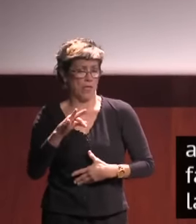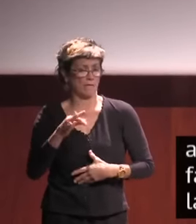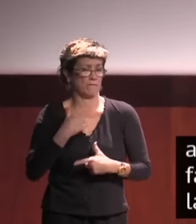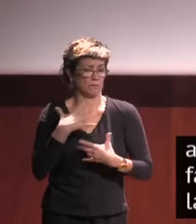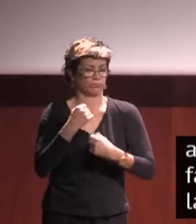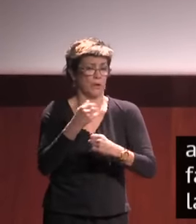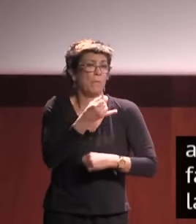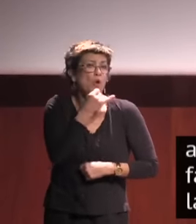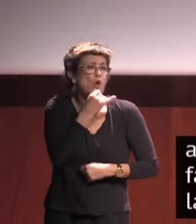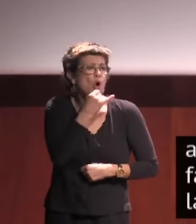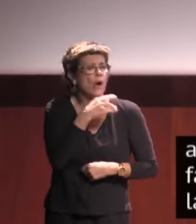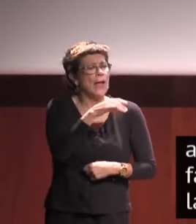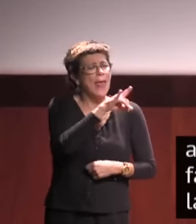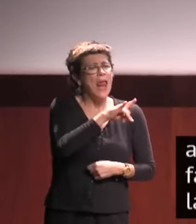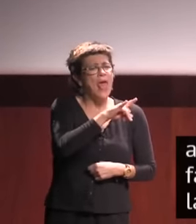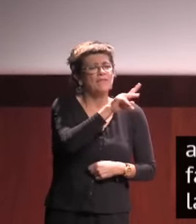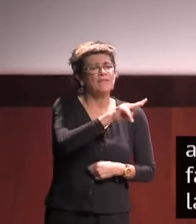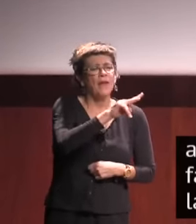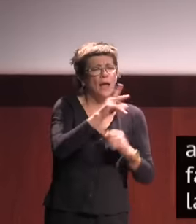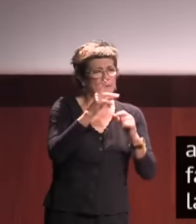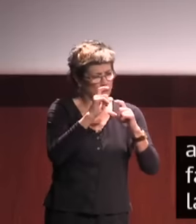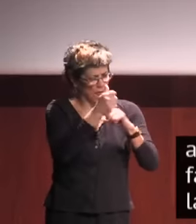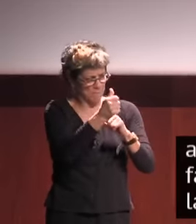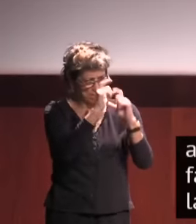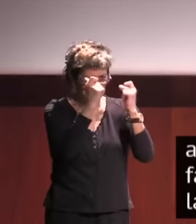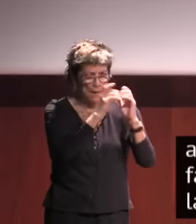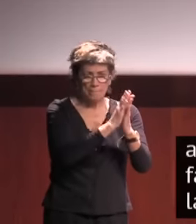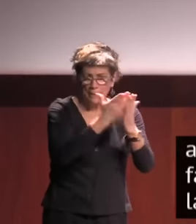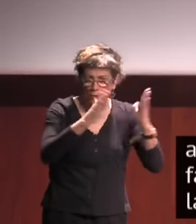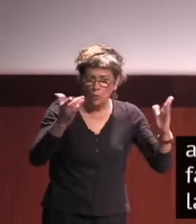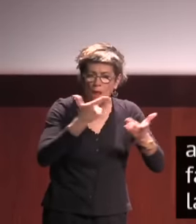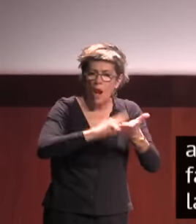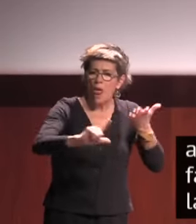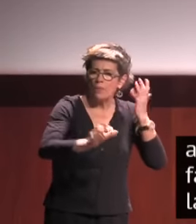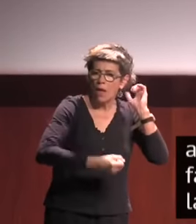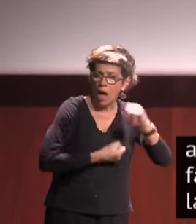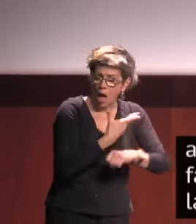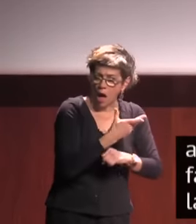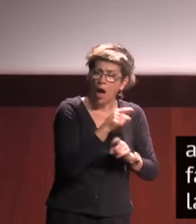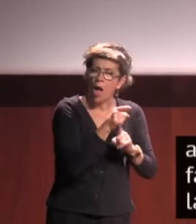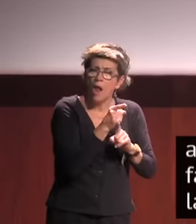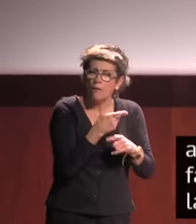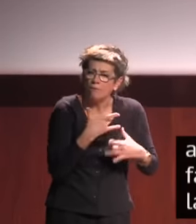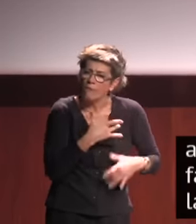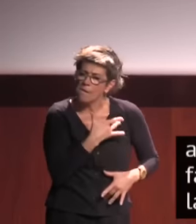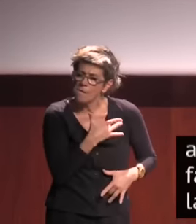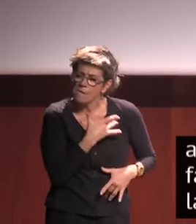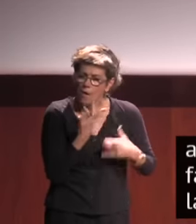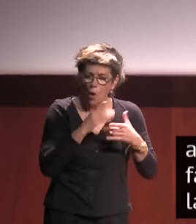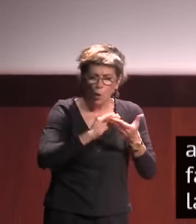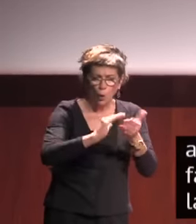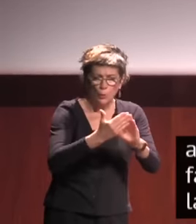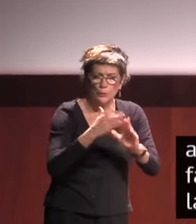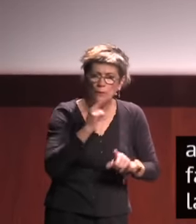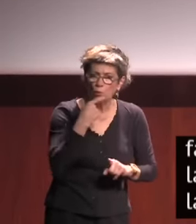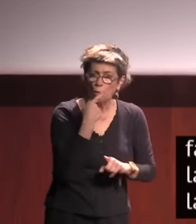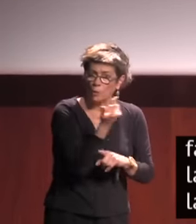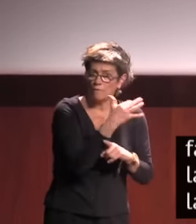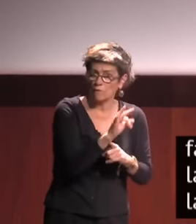Hélène Virenque, qui est bibliothécaire au département Lettres et Arts, s'intéresser déjà à la communauté sourde en France à